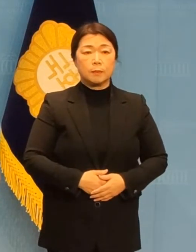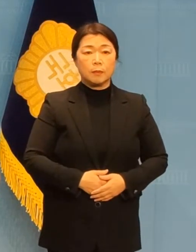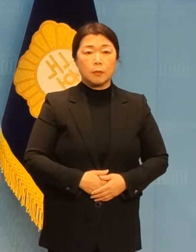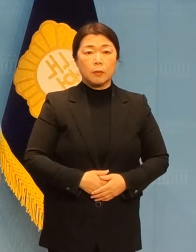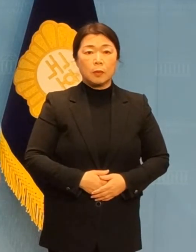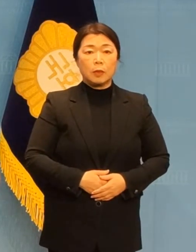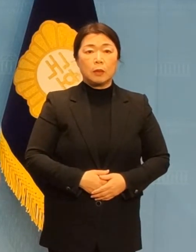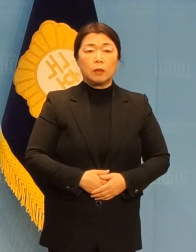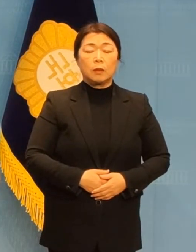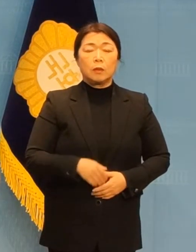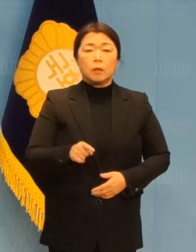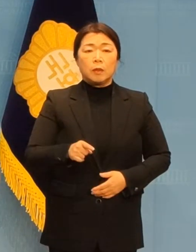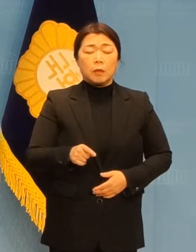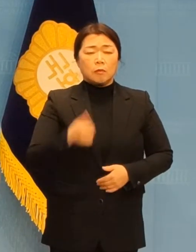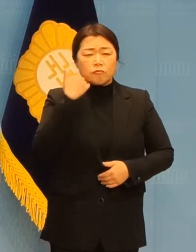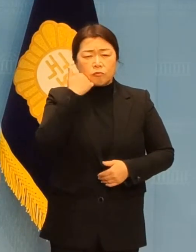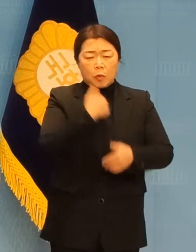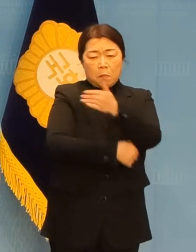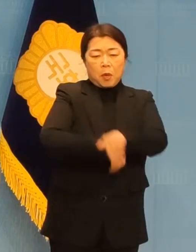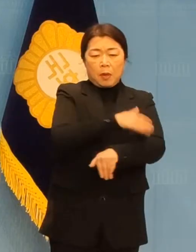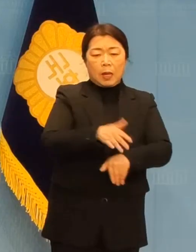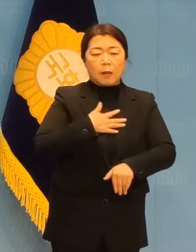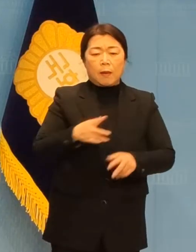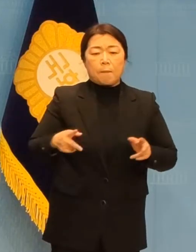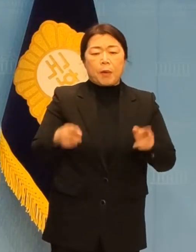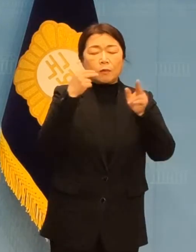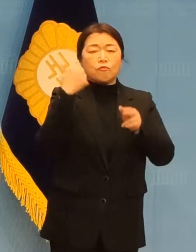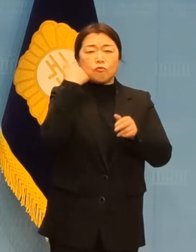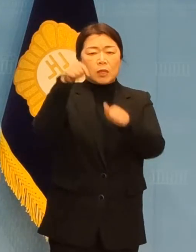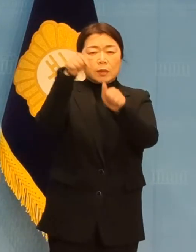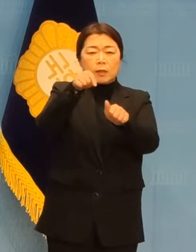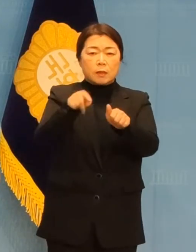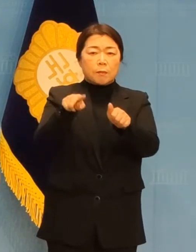그렇게 해서 꼬리를 자르고 상층부를 보호하기 위한